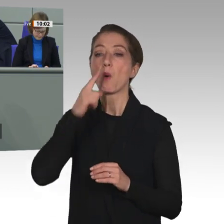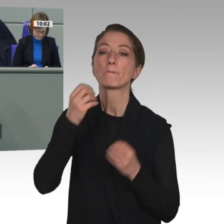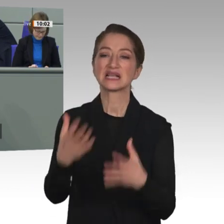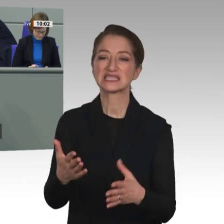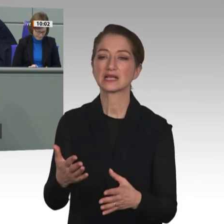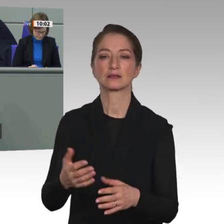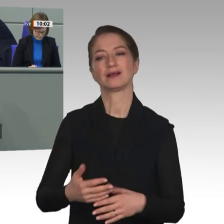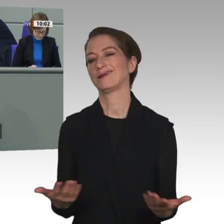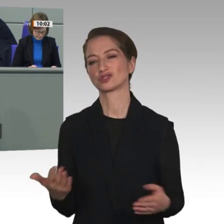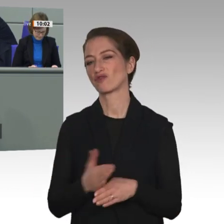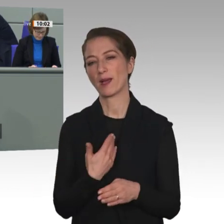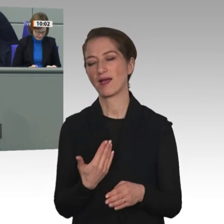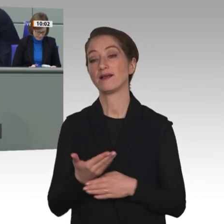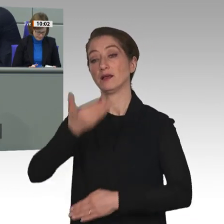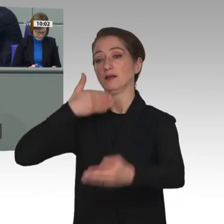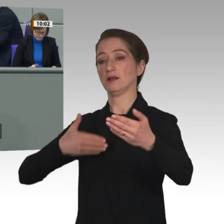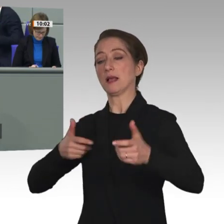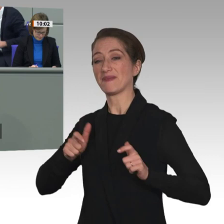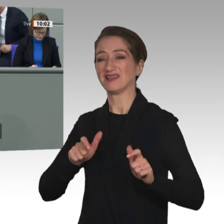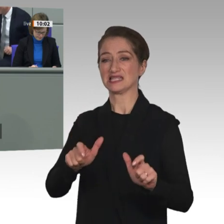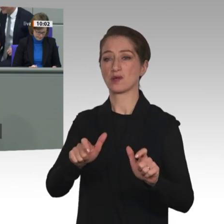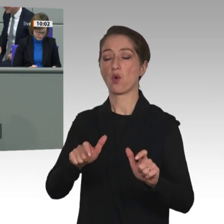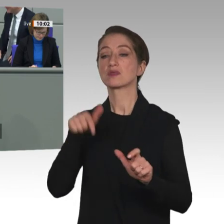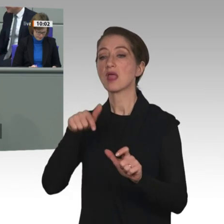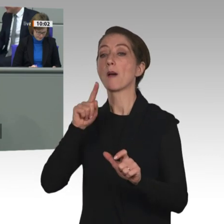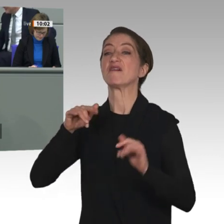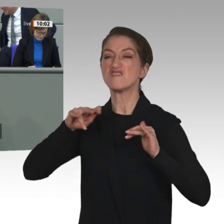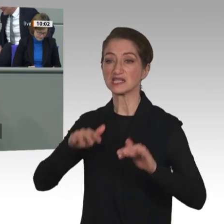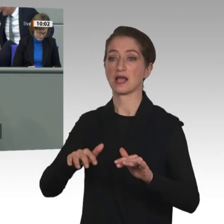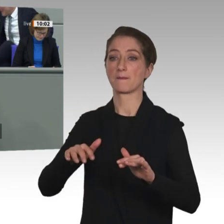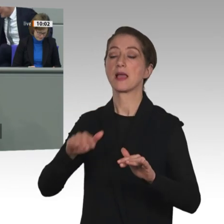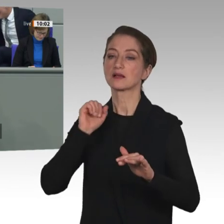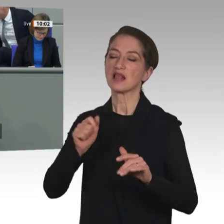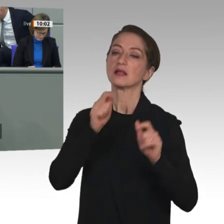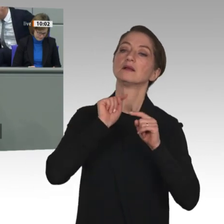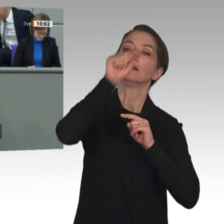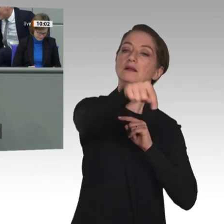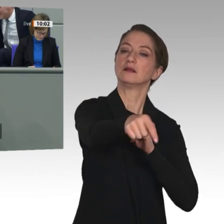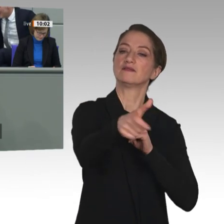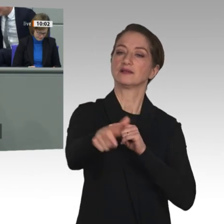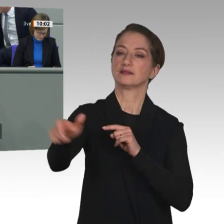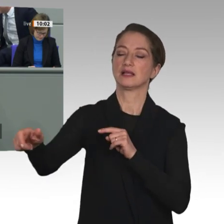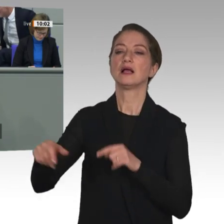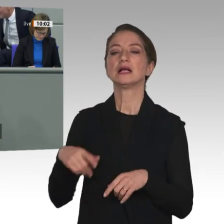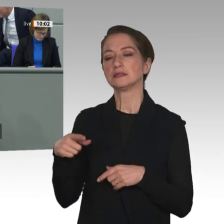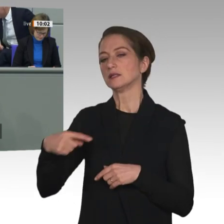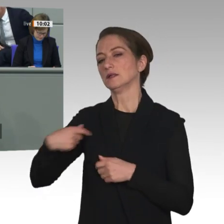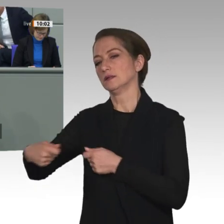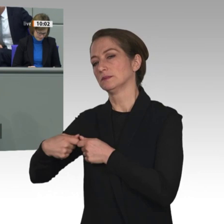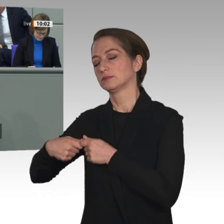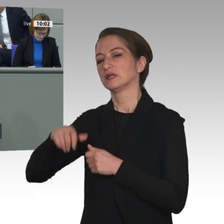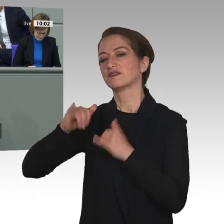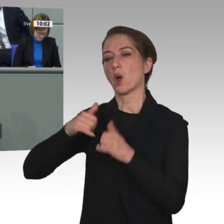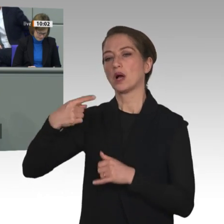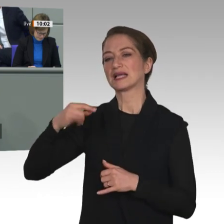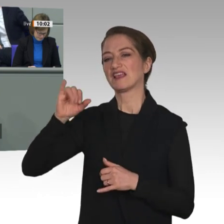wirksame Präventionsprogramme manches verhindern können. Ich habe dazu gemeinsam mit Frau Giffey die besten